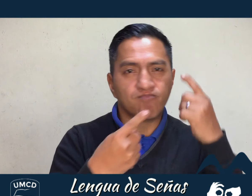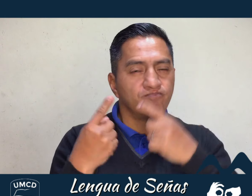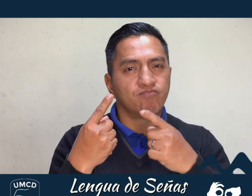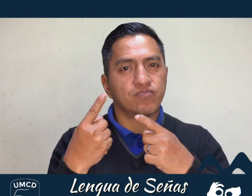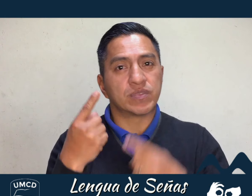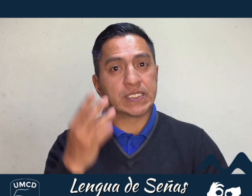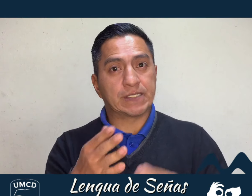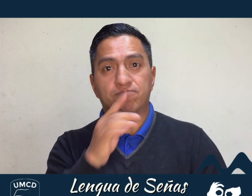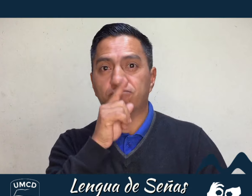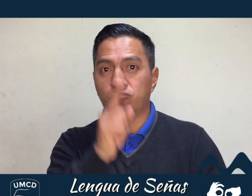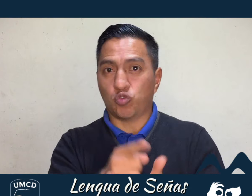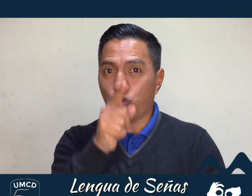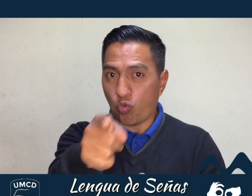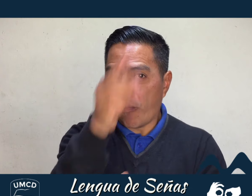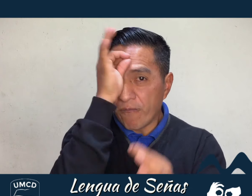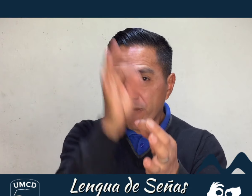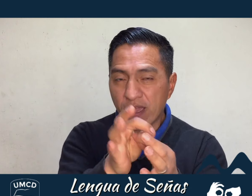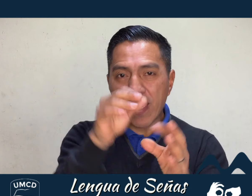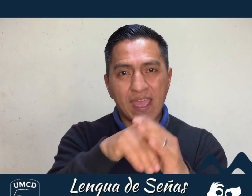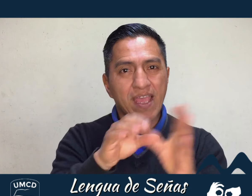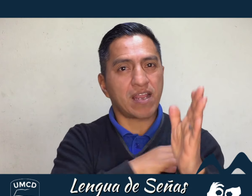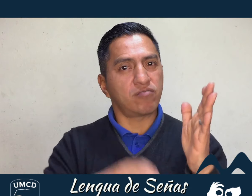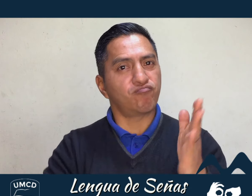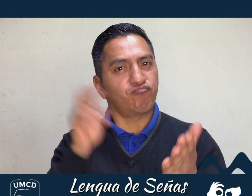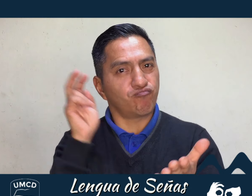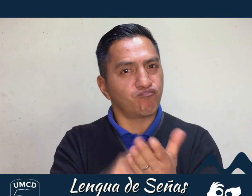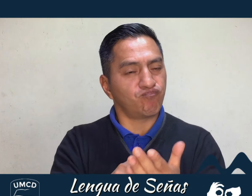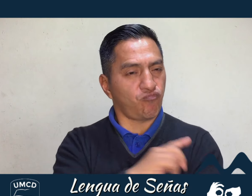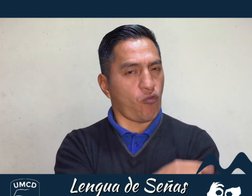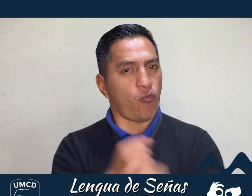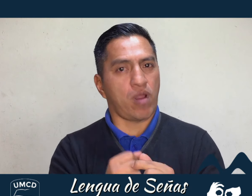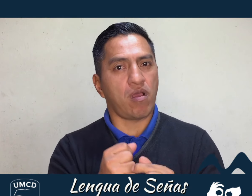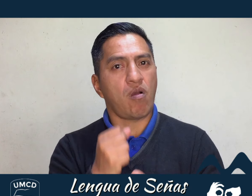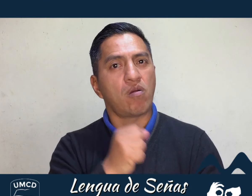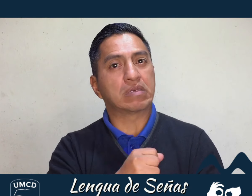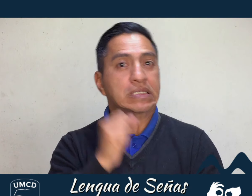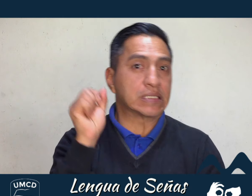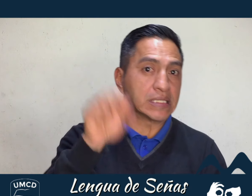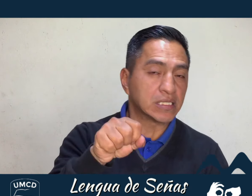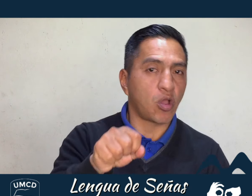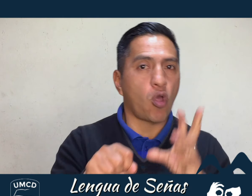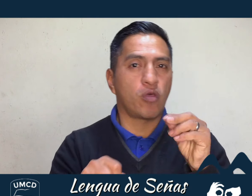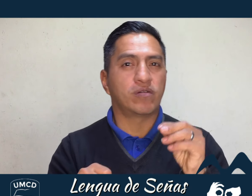considerar si nuestra fe en Cristo es sólida o no.